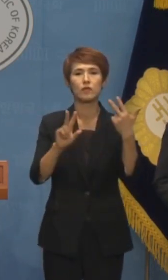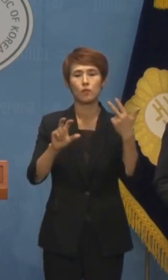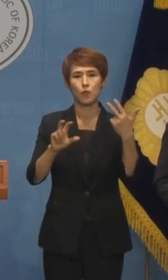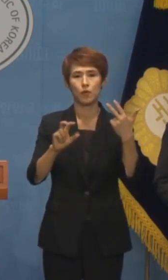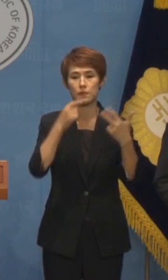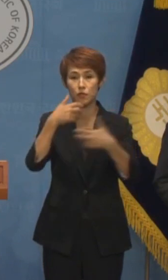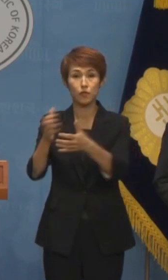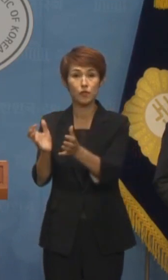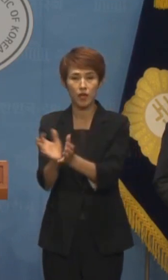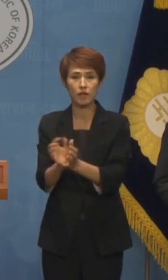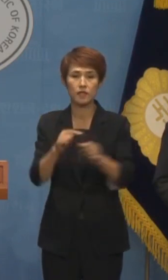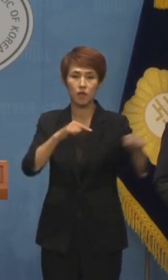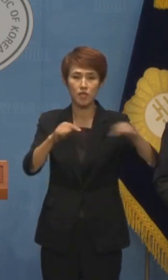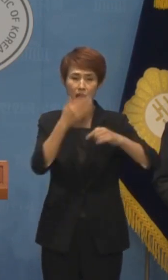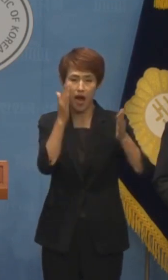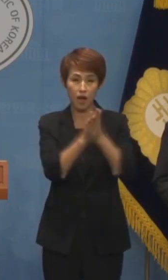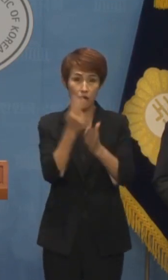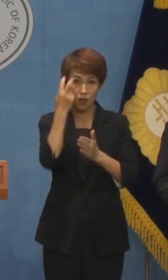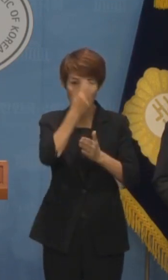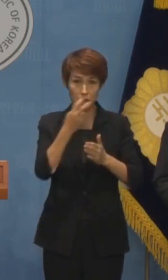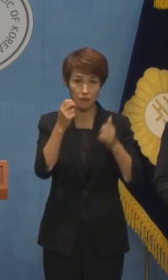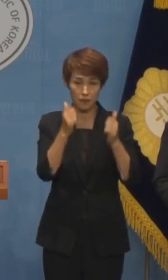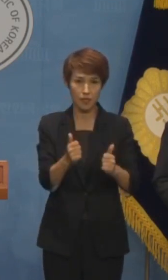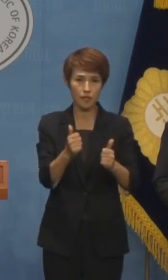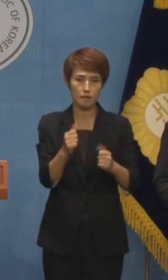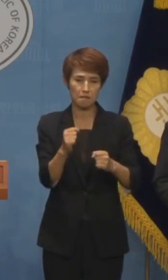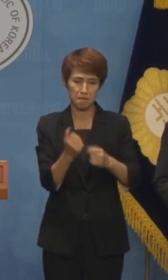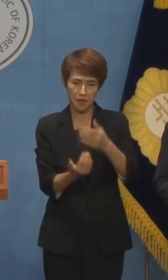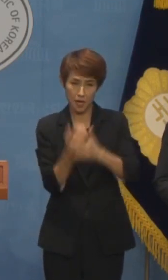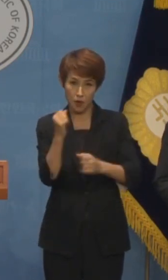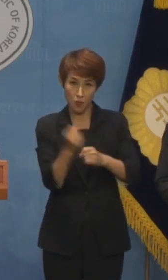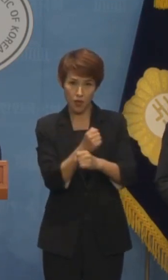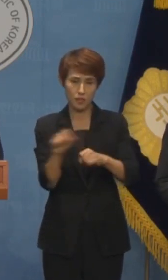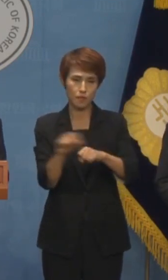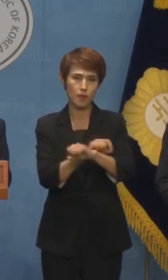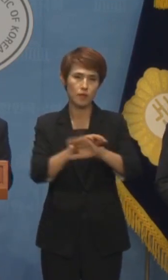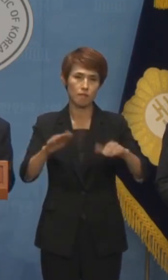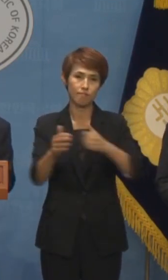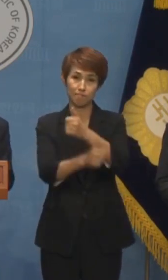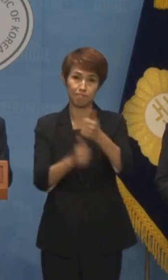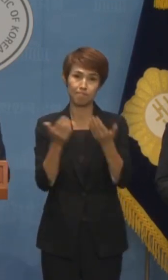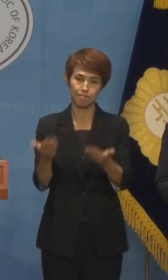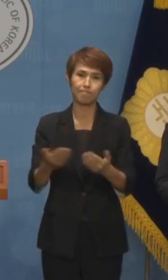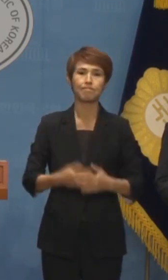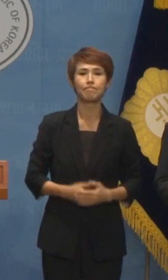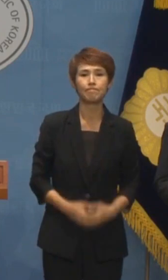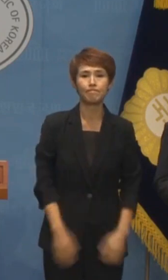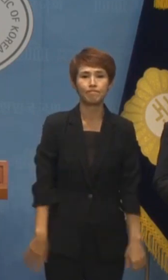더불어민주당 정치검찰 사건 조작 특별대책단. 예, 고맙습니다.